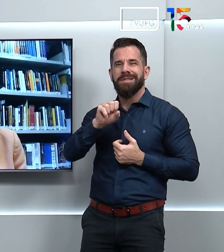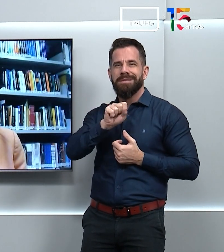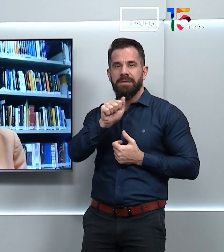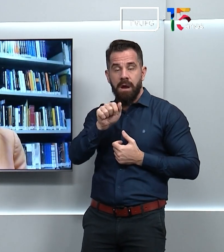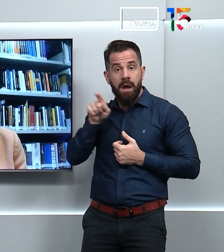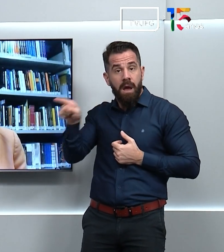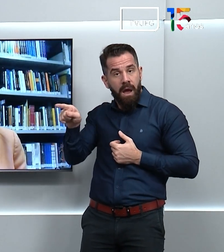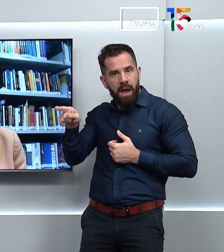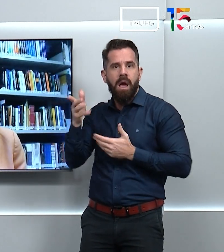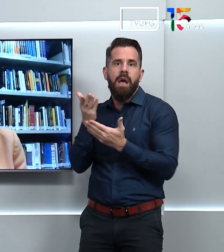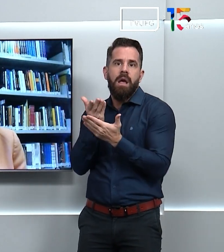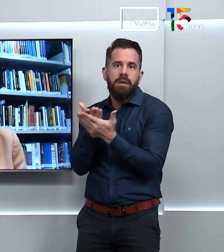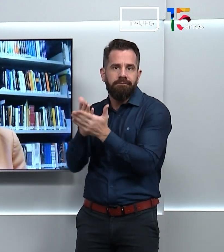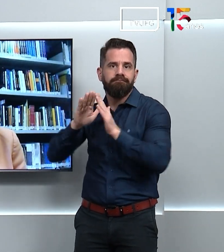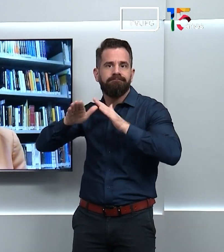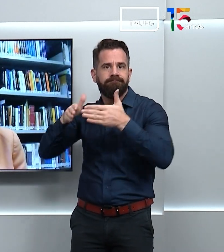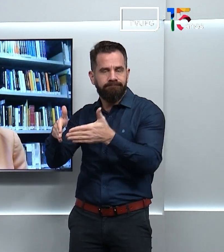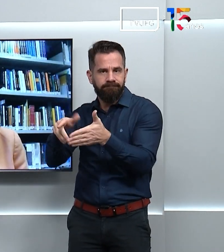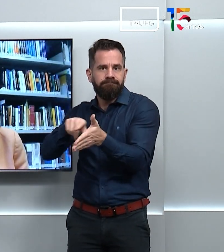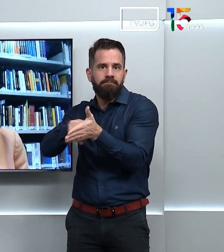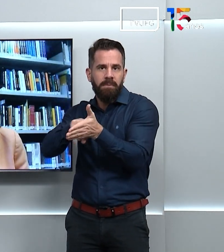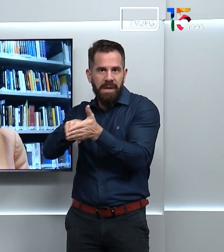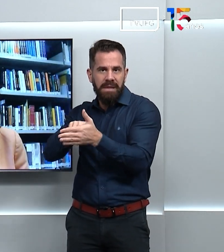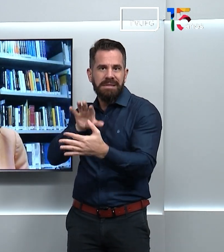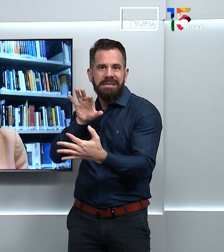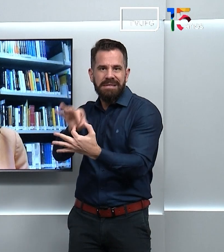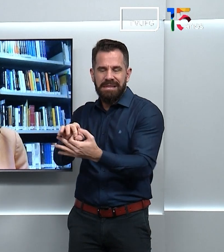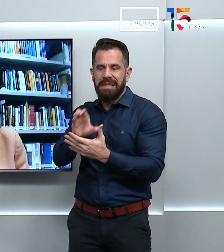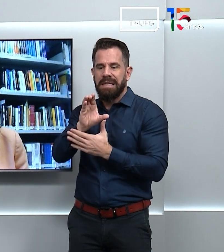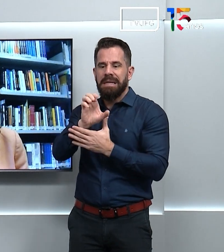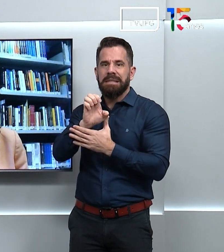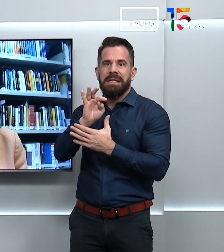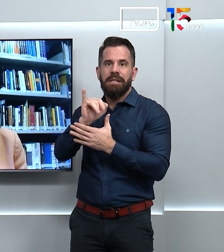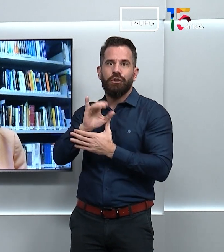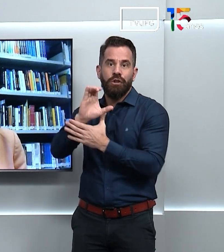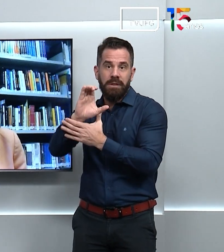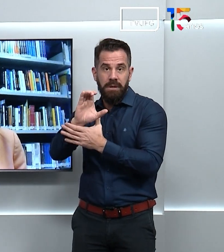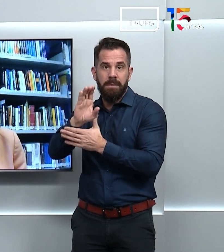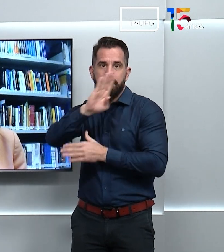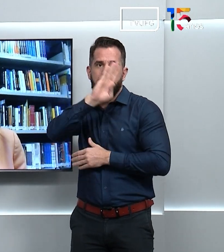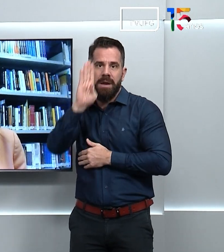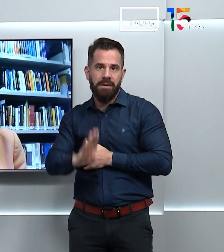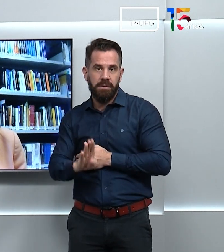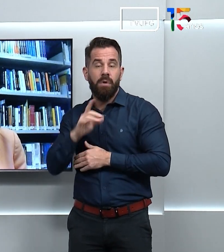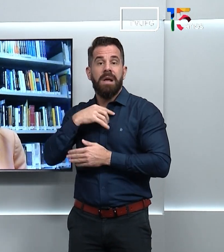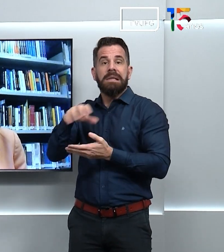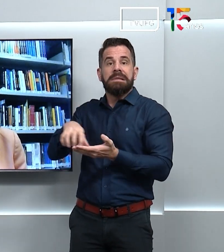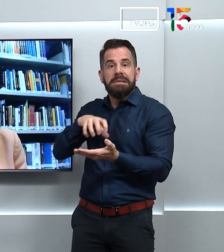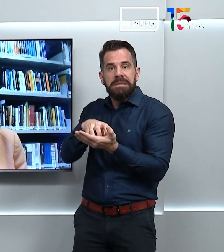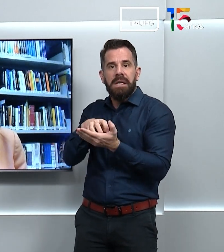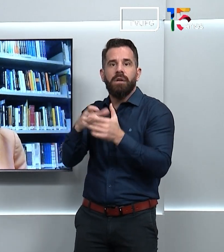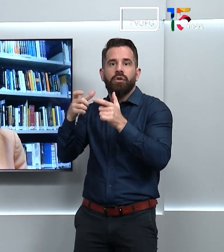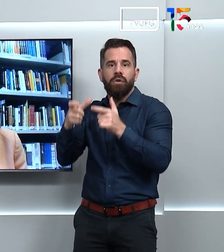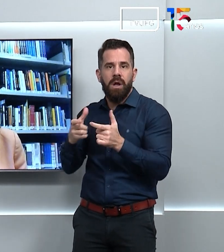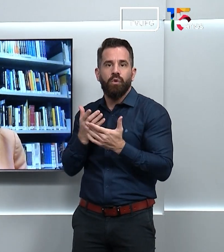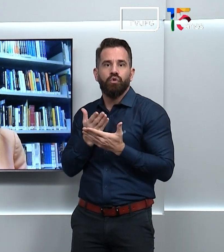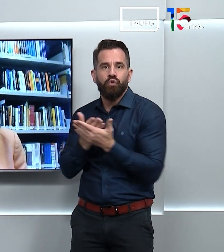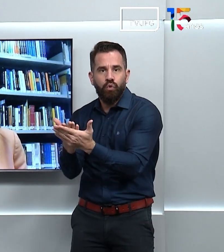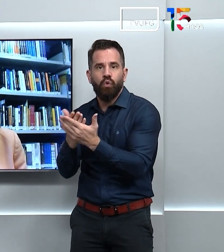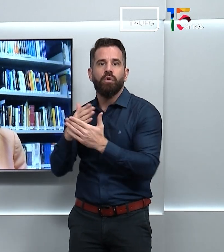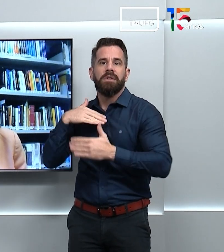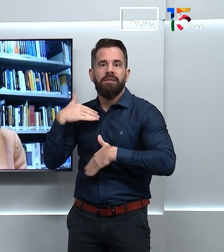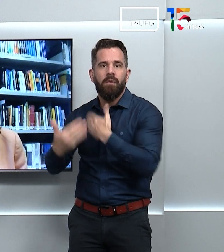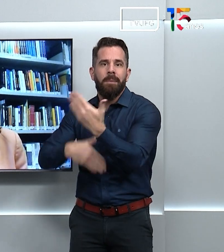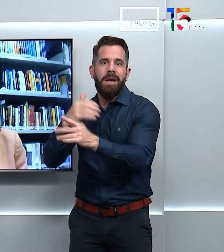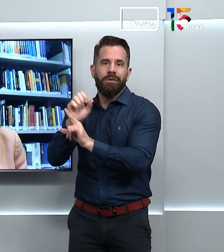pesquisadora do CETIC Brasil, que é o Centro Regional de Estudos para o Desenvolvimento da Sociedade da Informação. E ela aparece